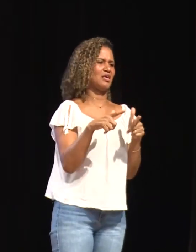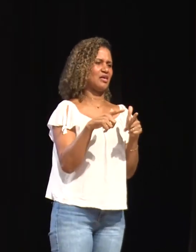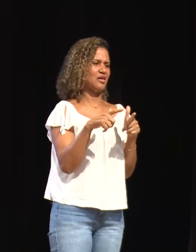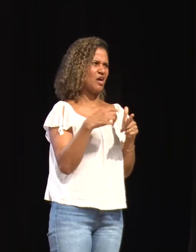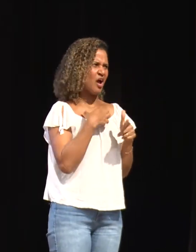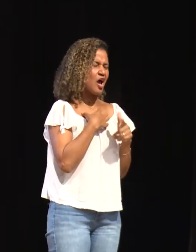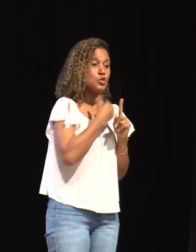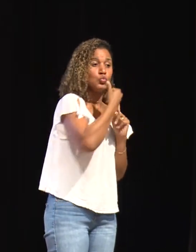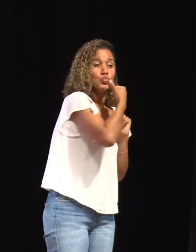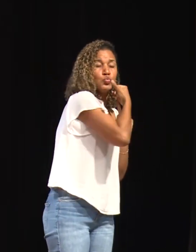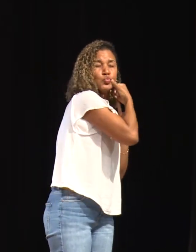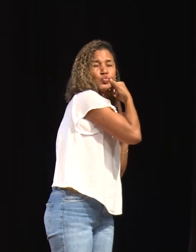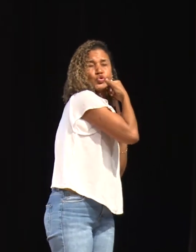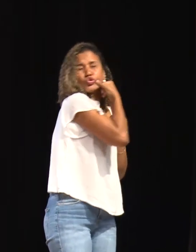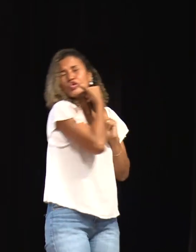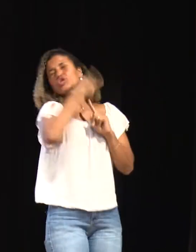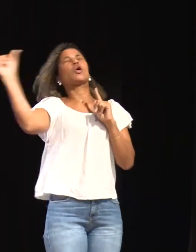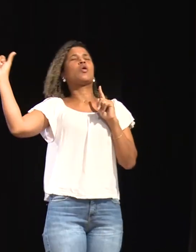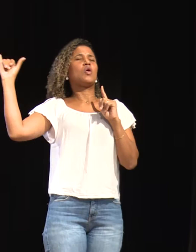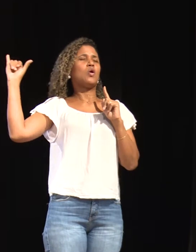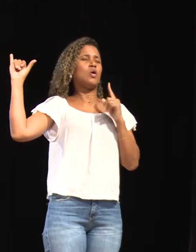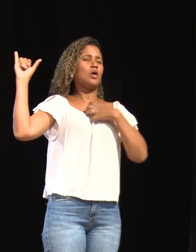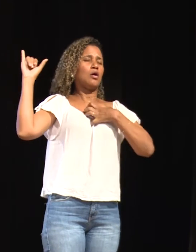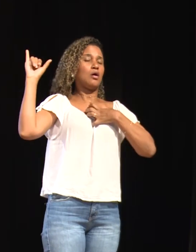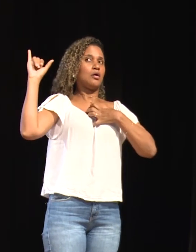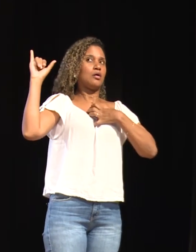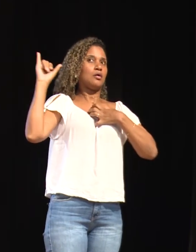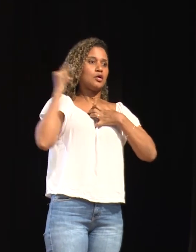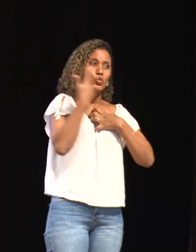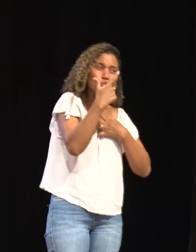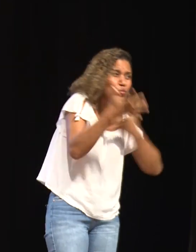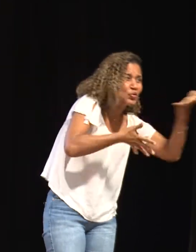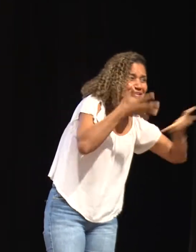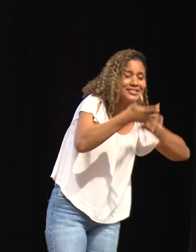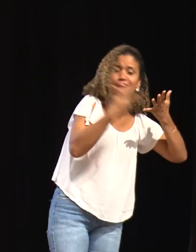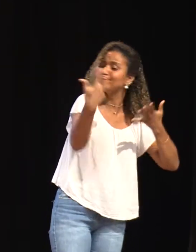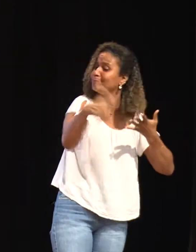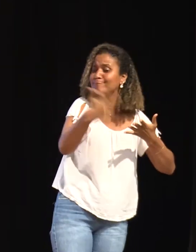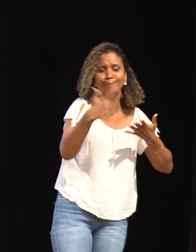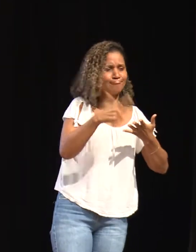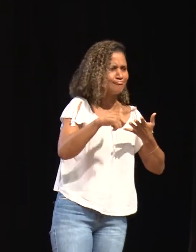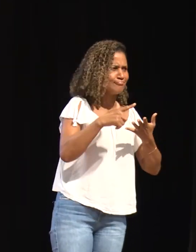língua de sinais. E isso foi um choque para mim, foi um grande choque. Não tinha língua de